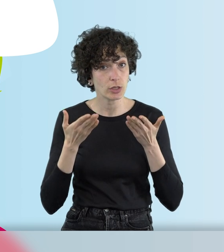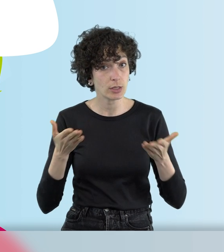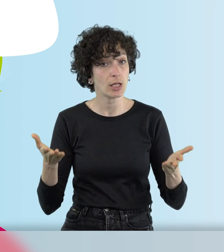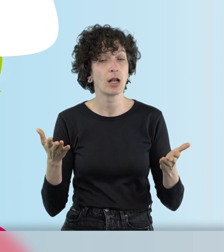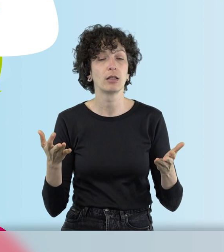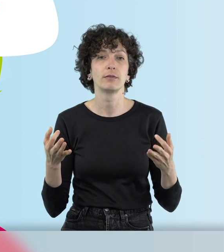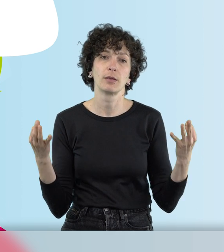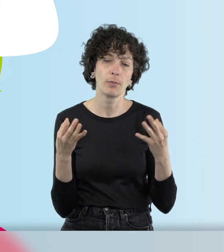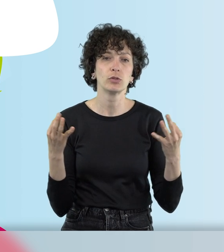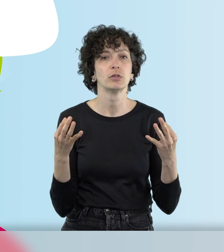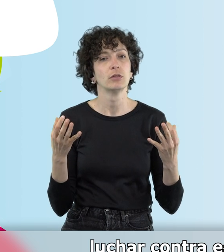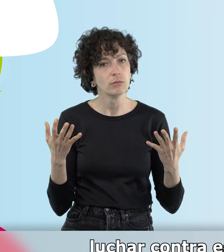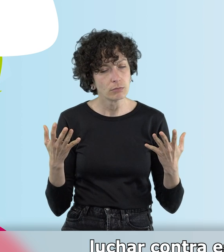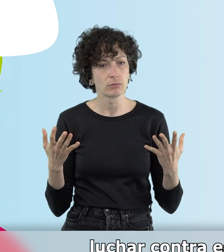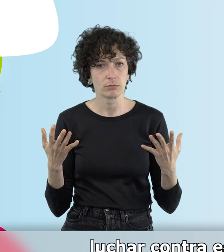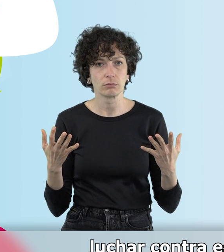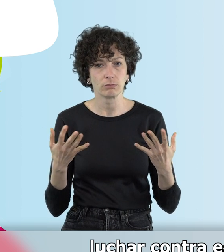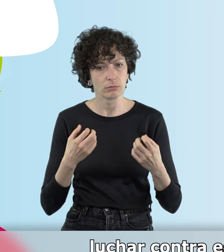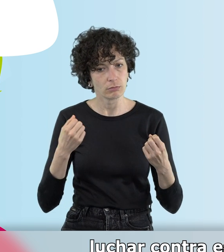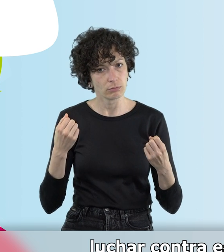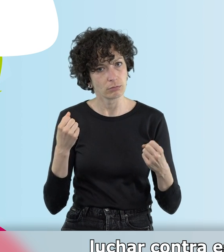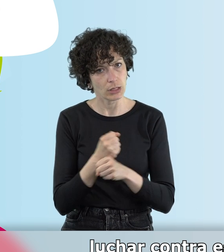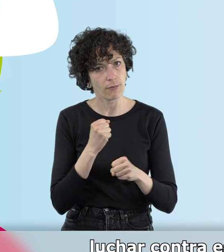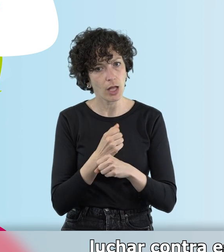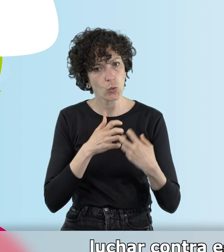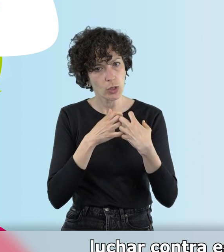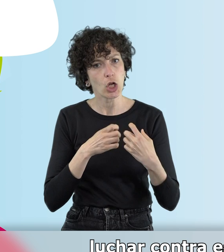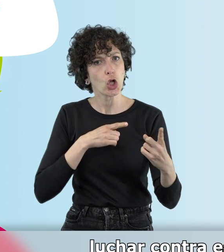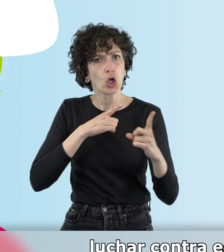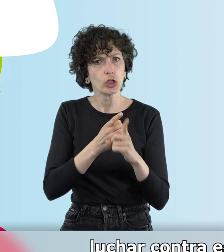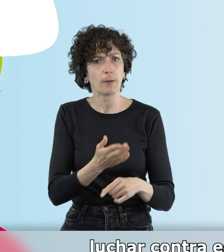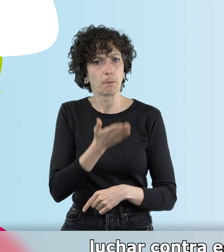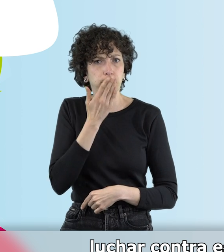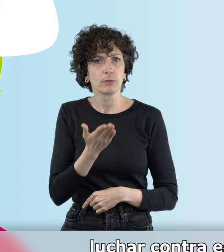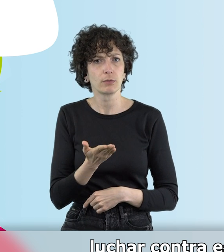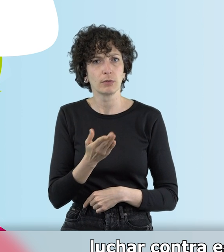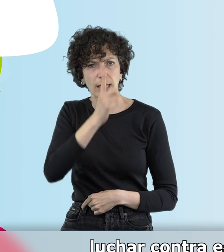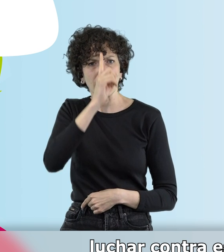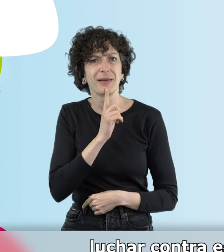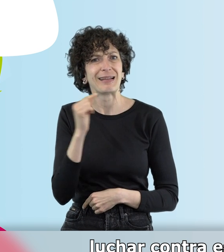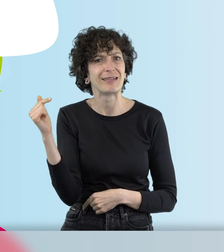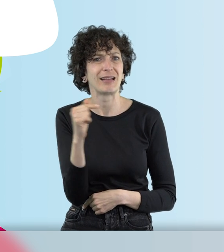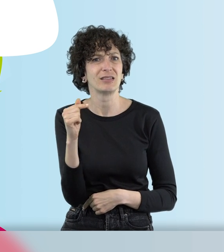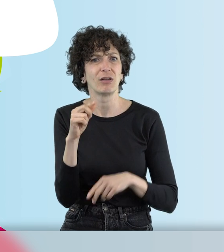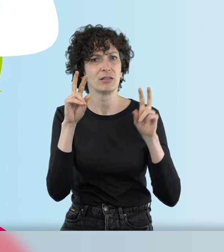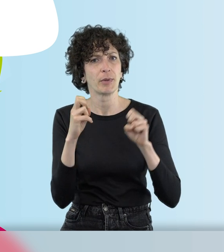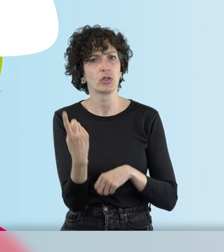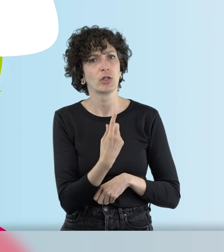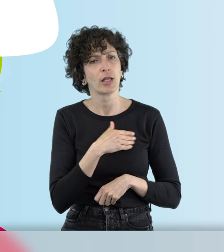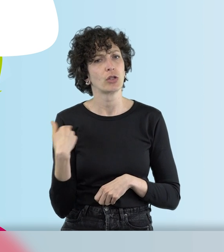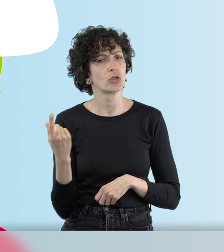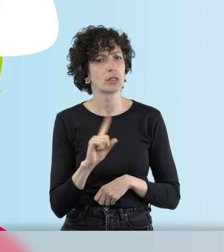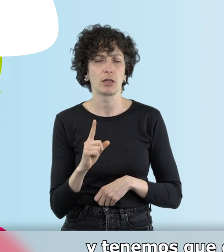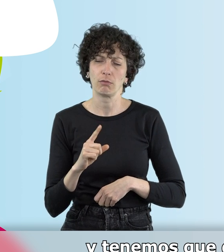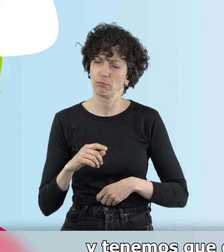abordar, o sea, un poco trabajar, luchar contra ese tabú, contra ese estigma que hay respecto a la soledad no